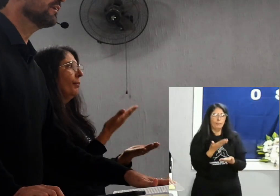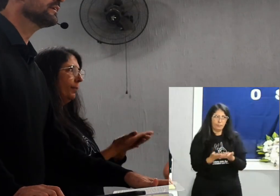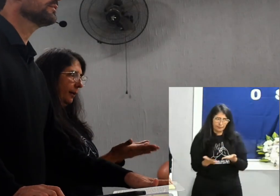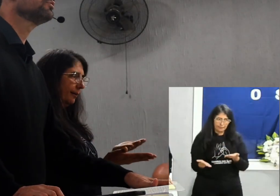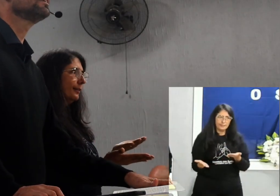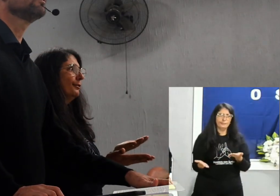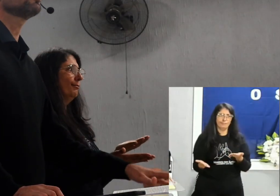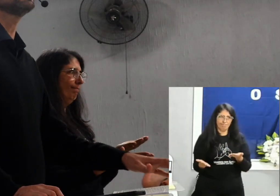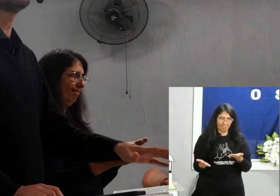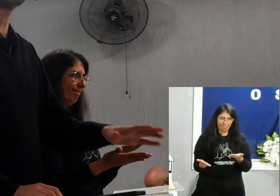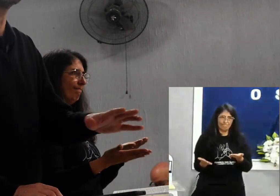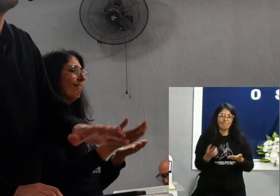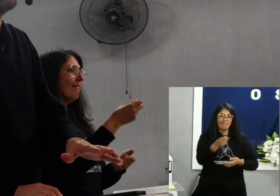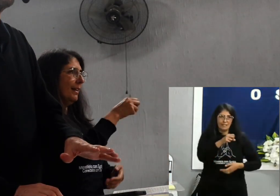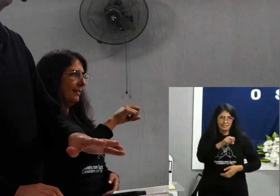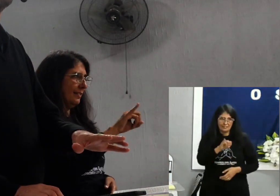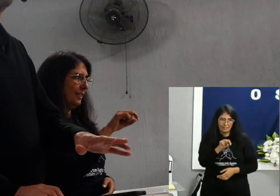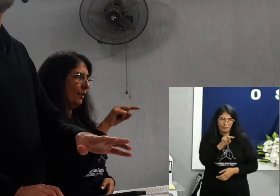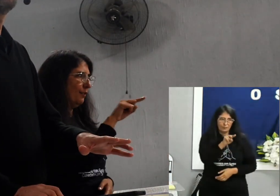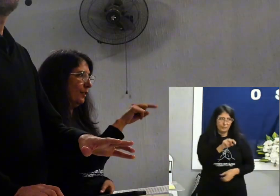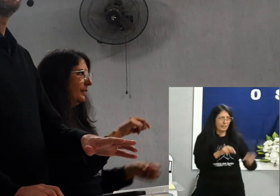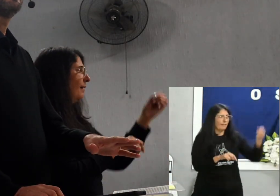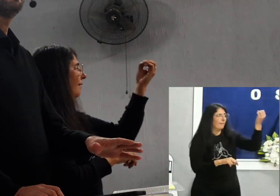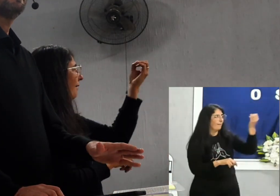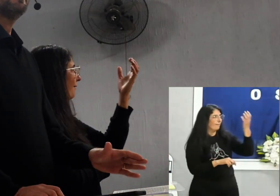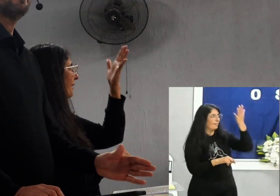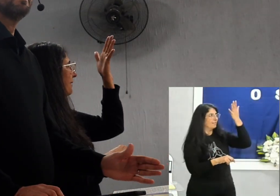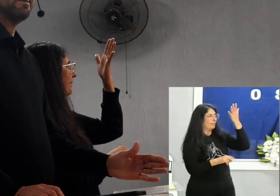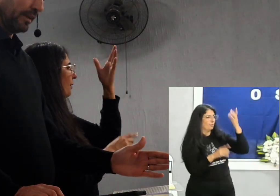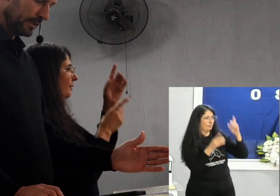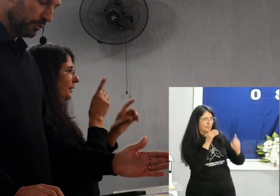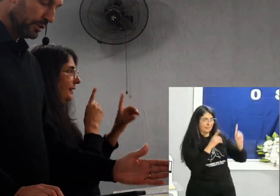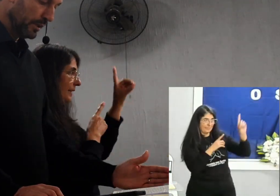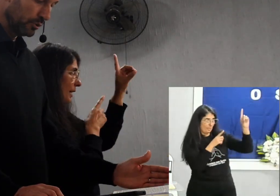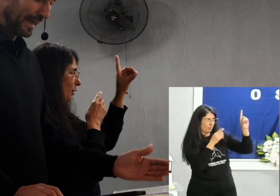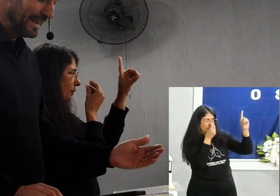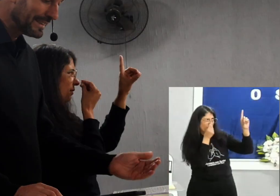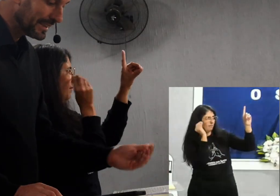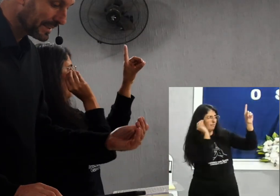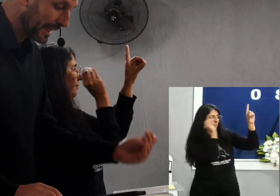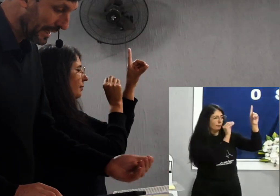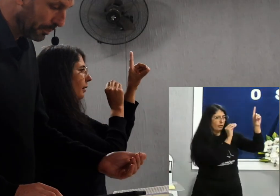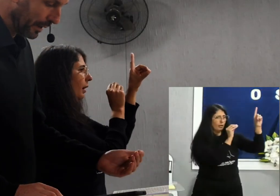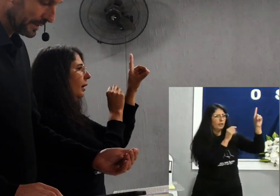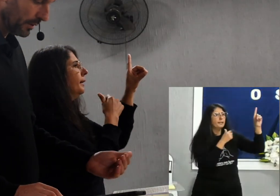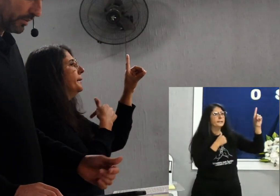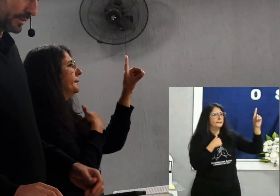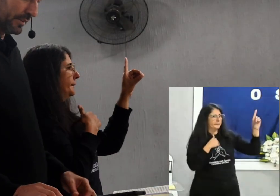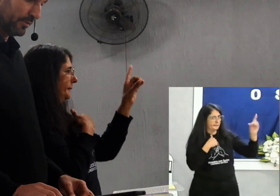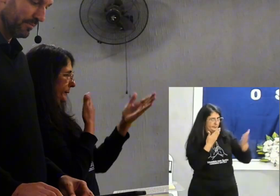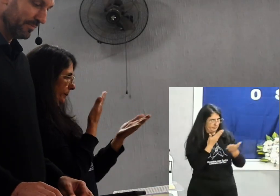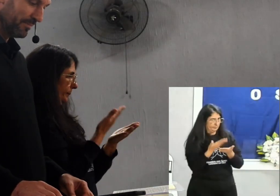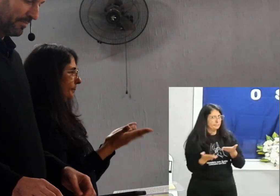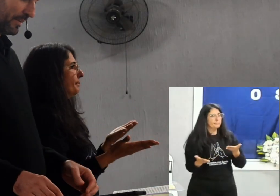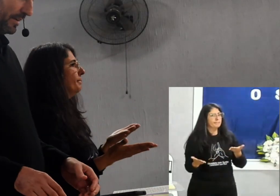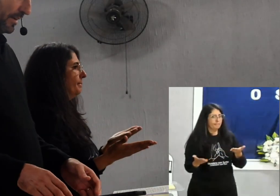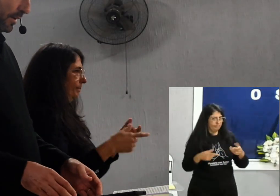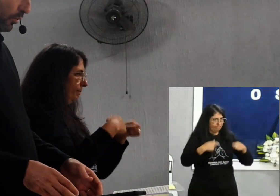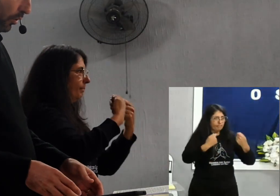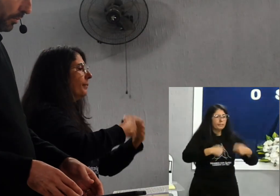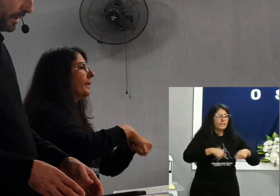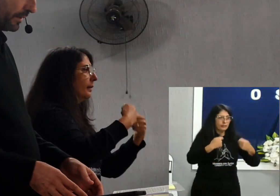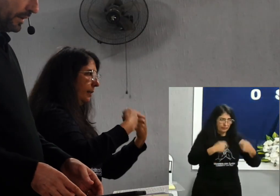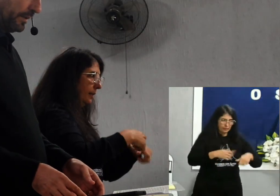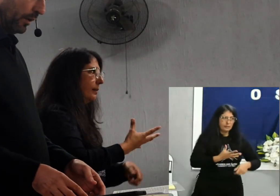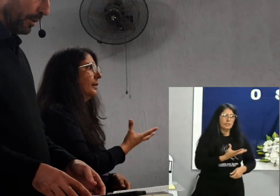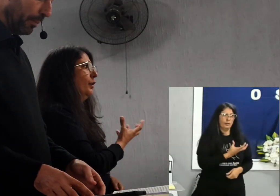ignorar a revelação de Deus e ser salvo. A revelação de Deus é necessária para a salvação.